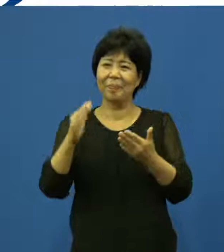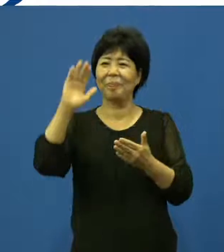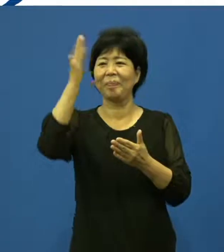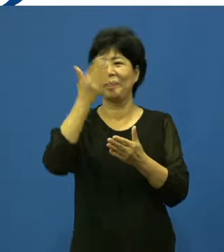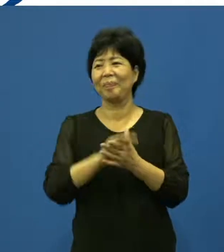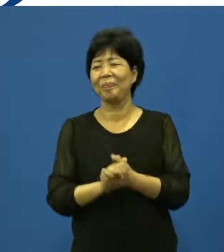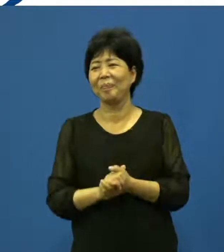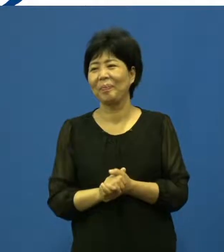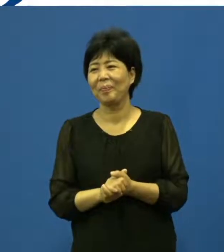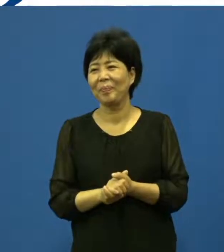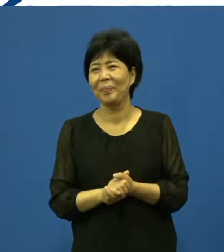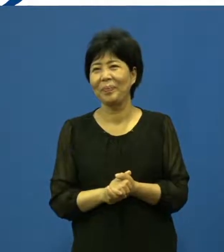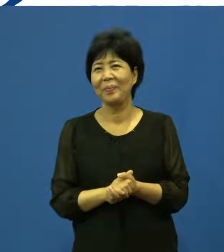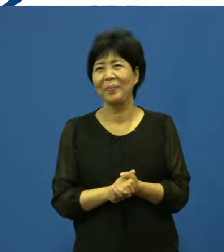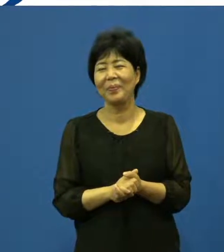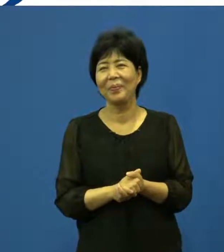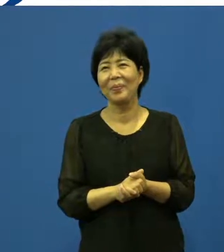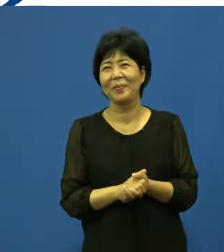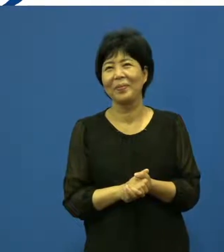그냥